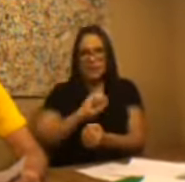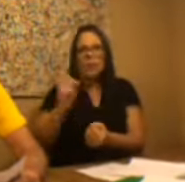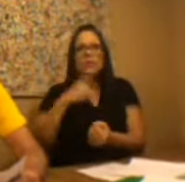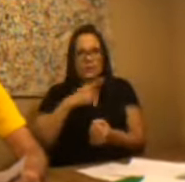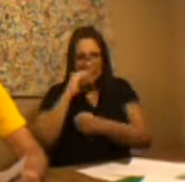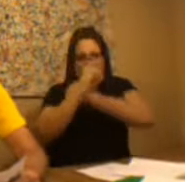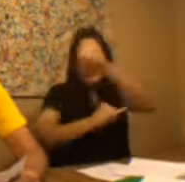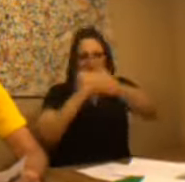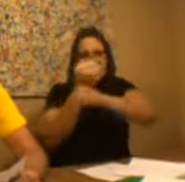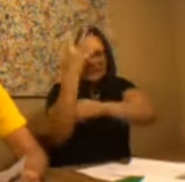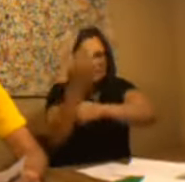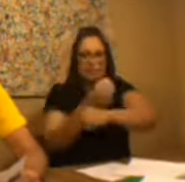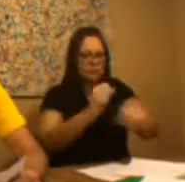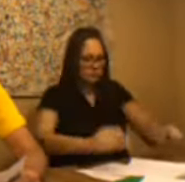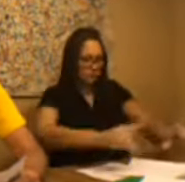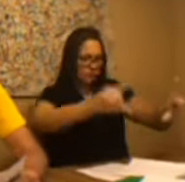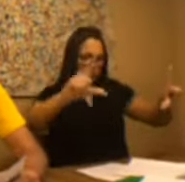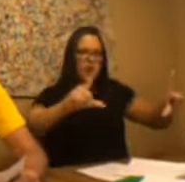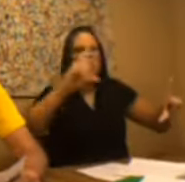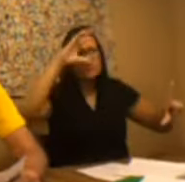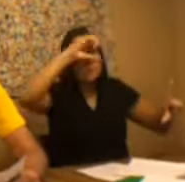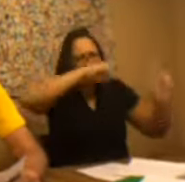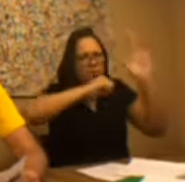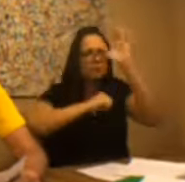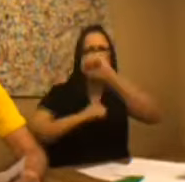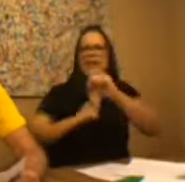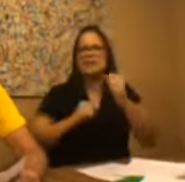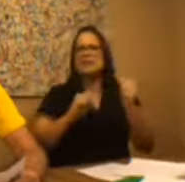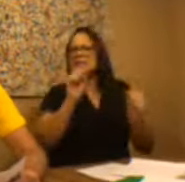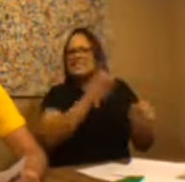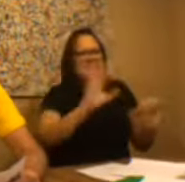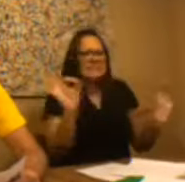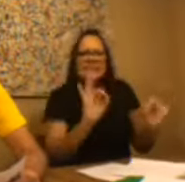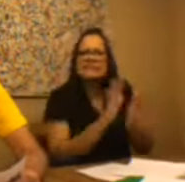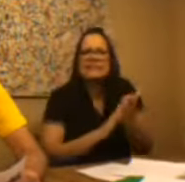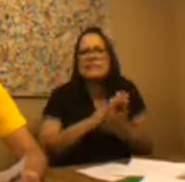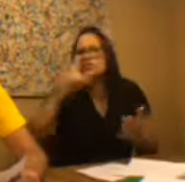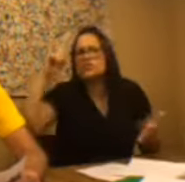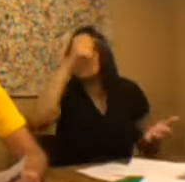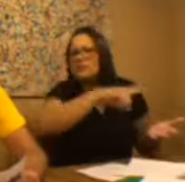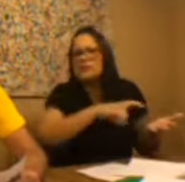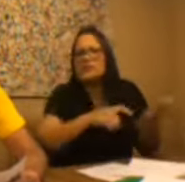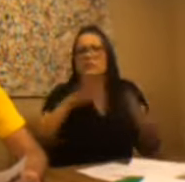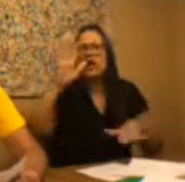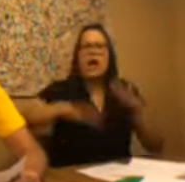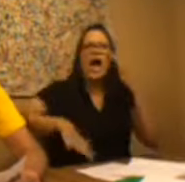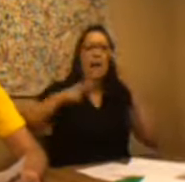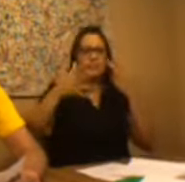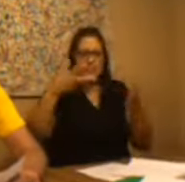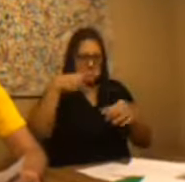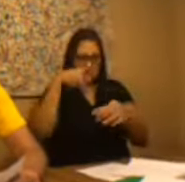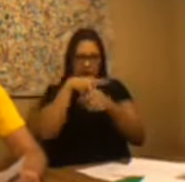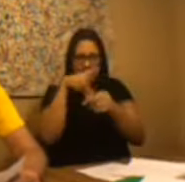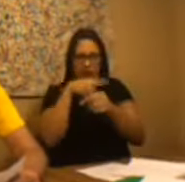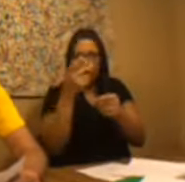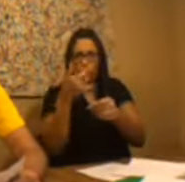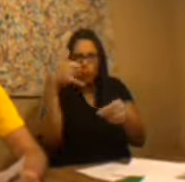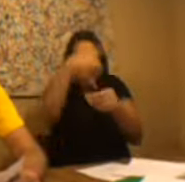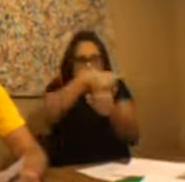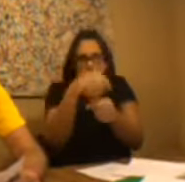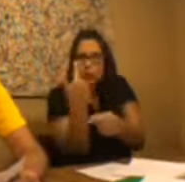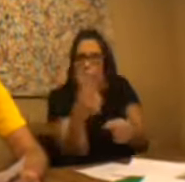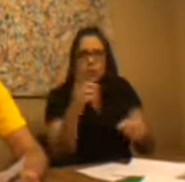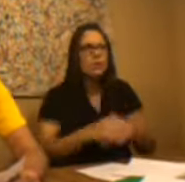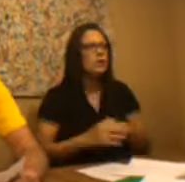na internet ele aprendeu uma coisa assim caso contrário não aprende nada porque um dia ia faltar gasolina a rodovia não tem